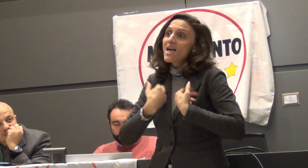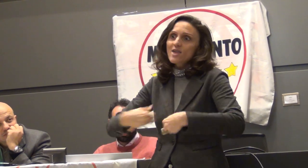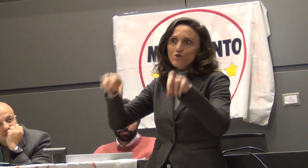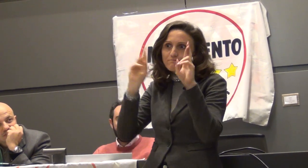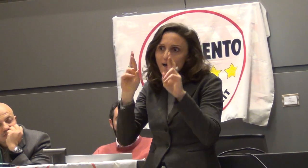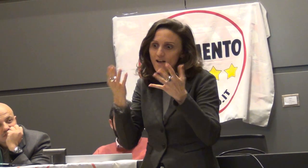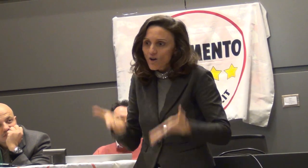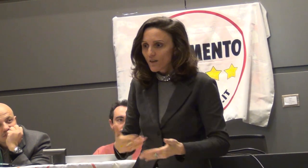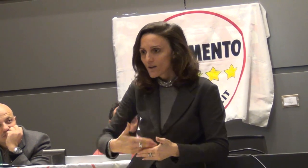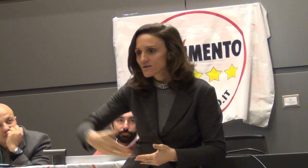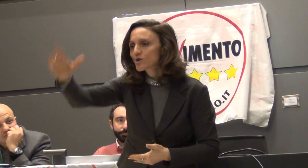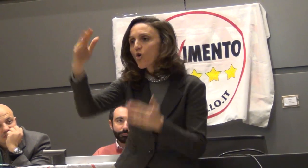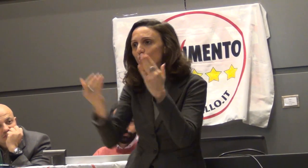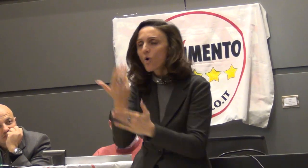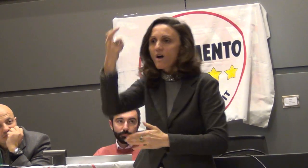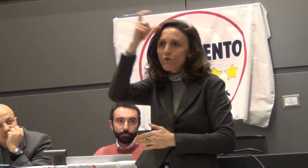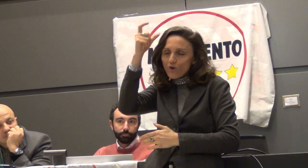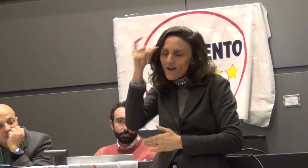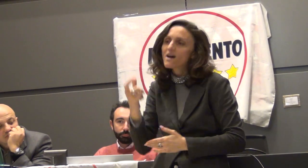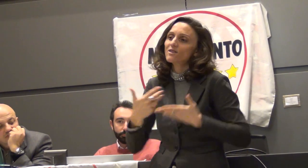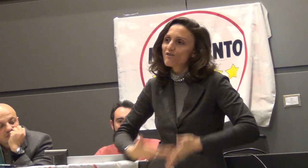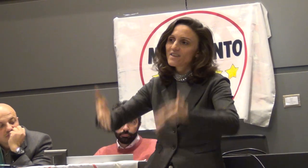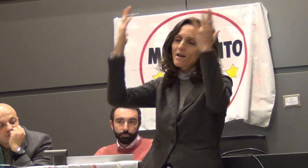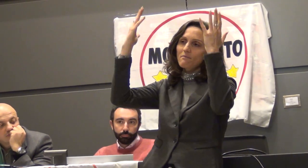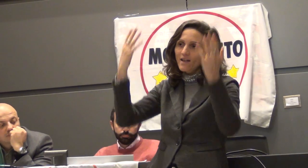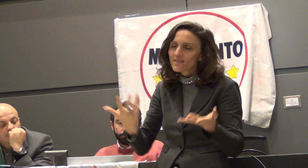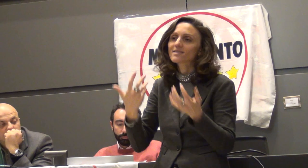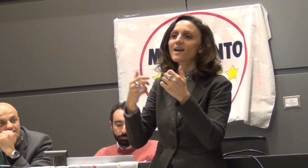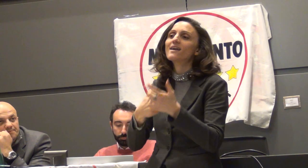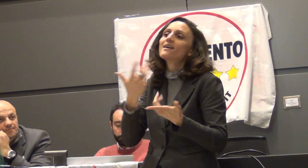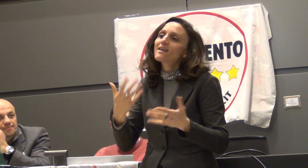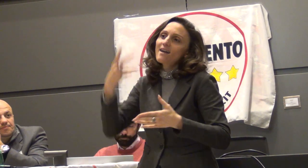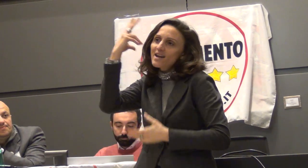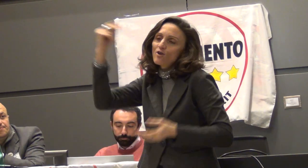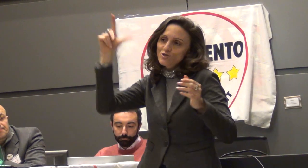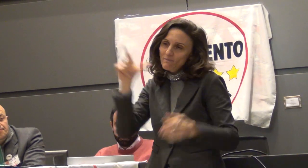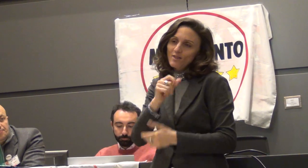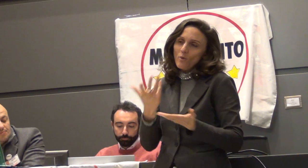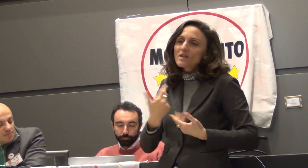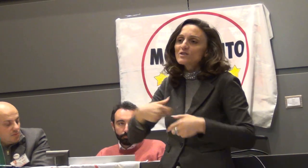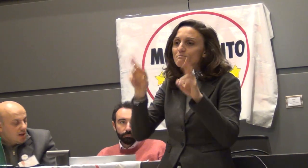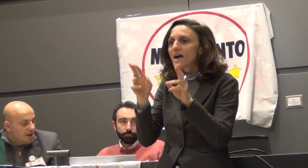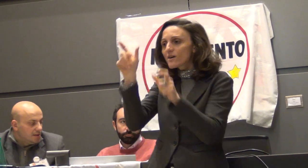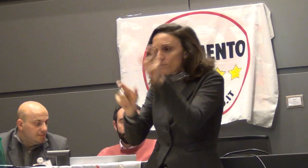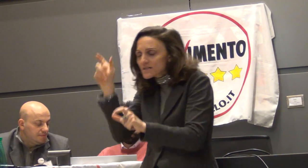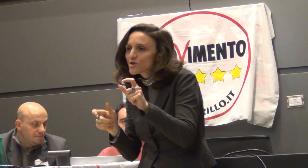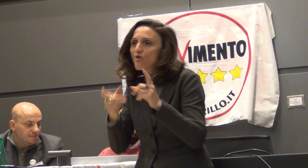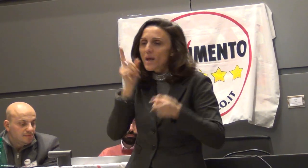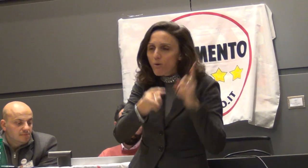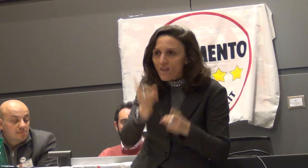l'esempio di altre regioni la federano. Spero che adesso con il nuovo governo ci sarà questo riconoscimento della lingua